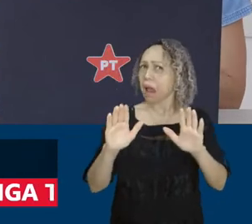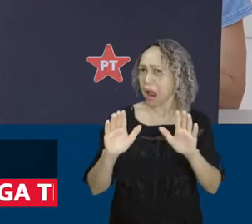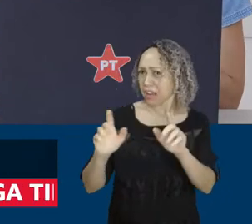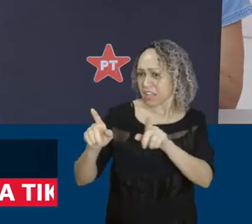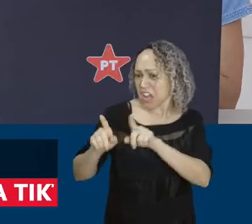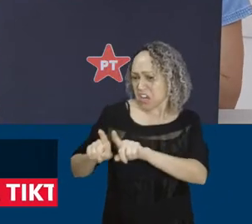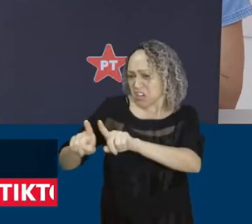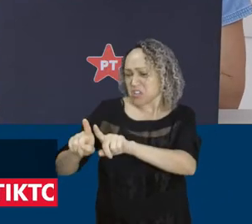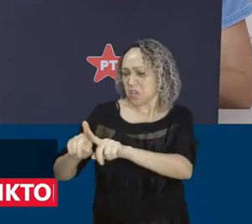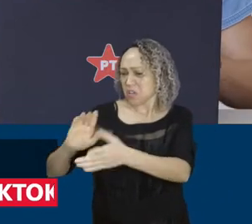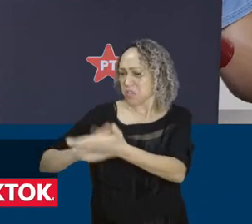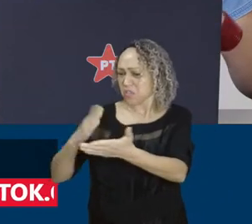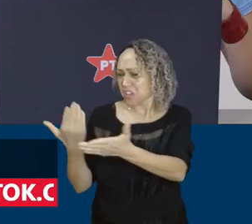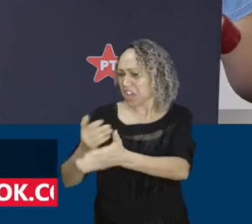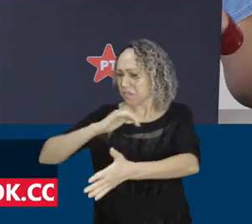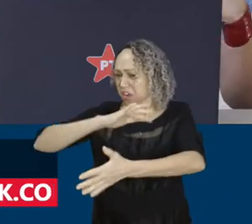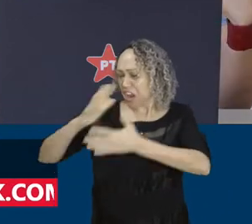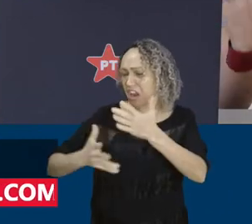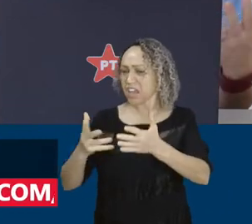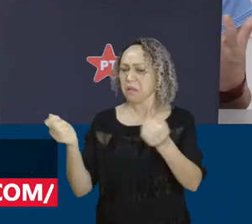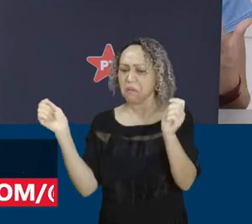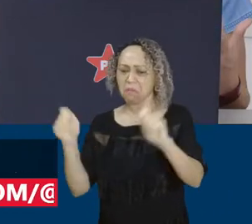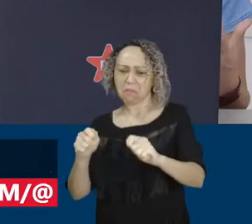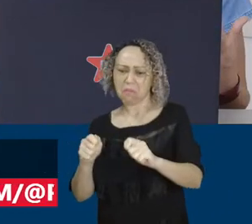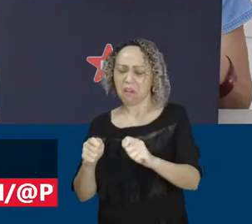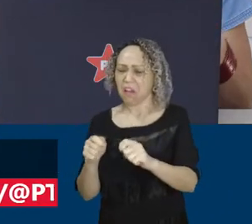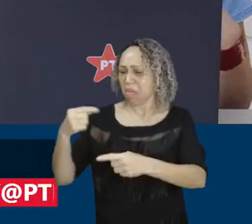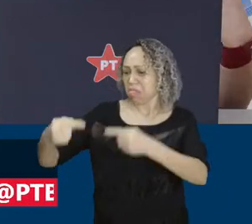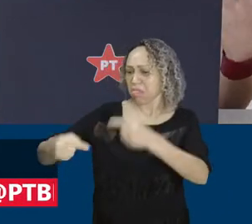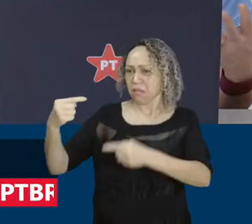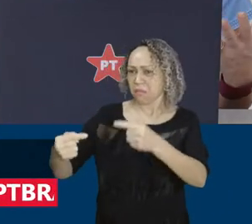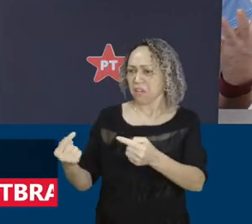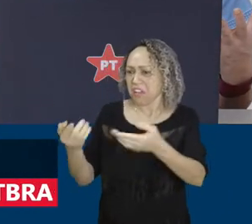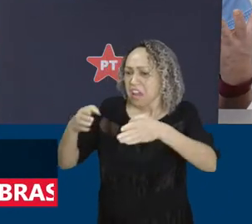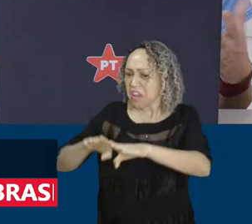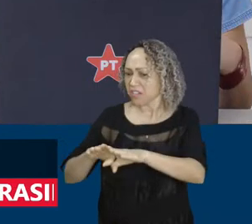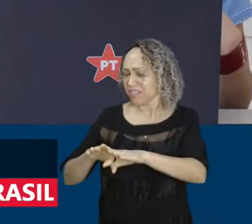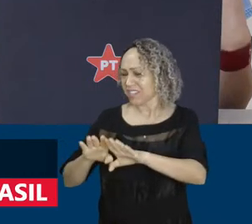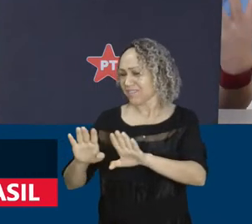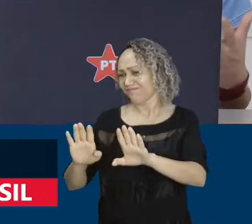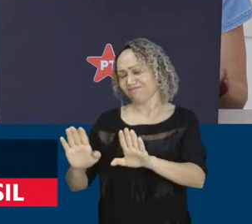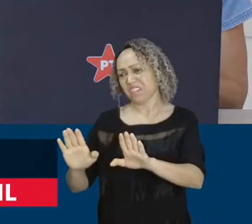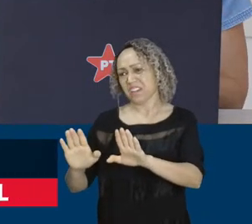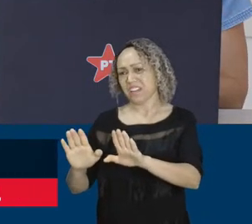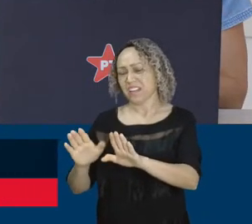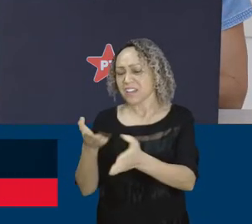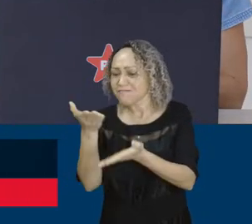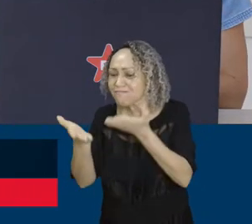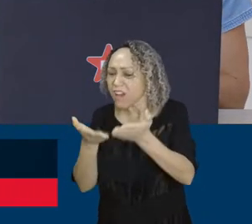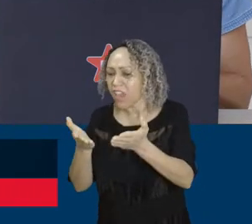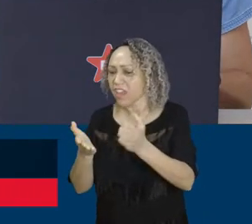de um intérprete de Libras para fazer uma política inclusiva, né, que atenda a comunidade surda. Eu queria